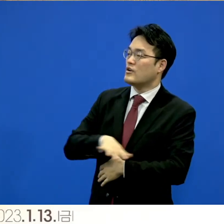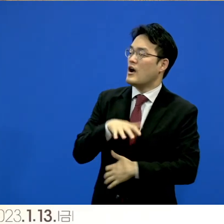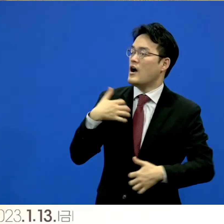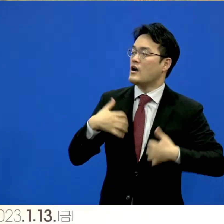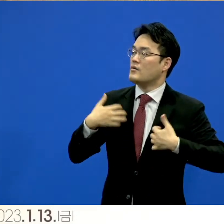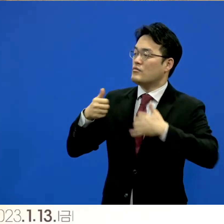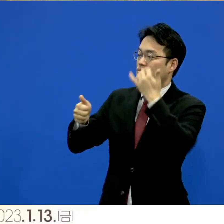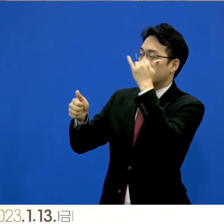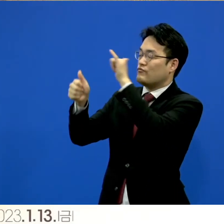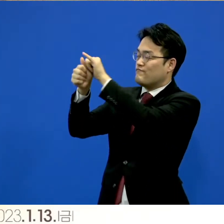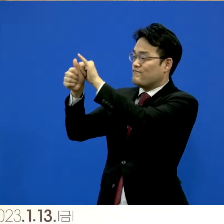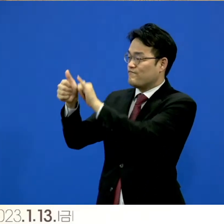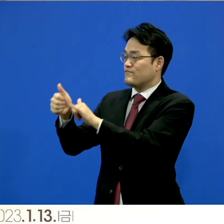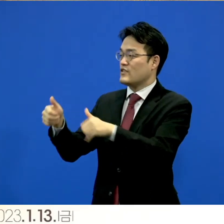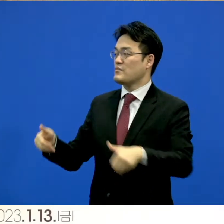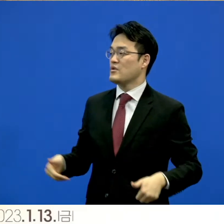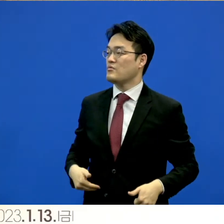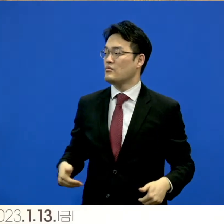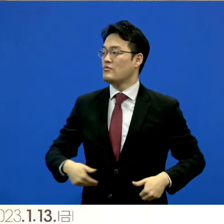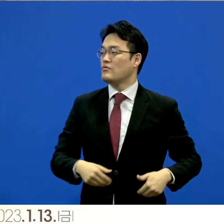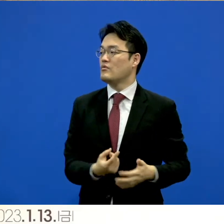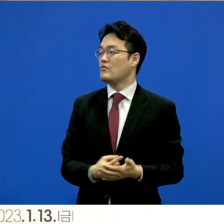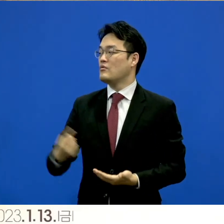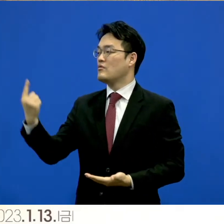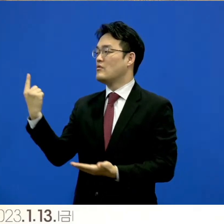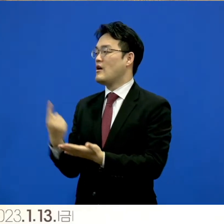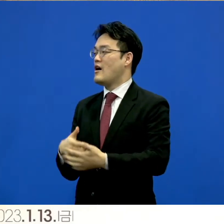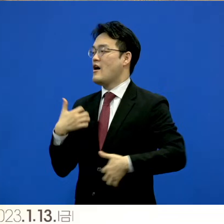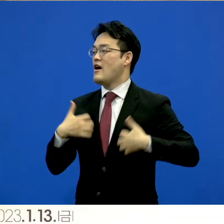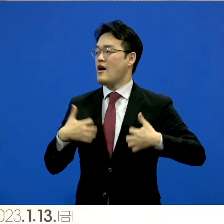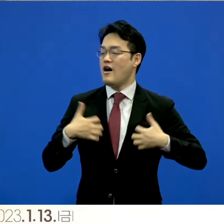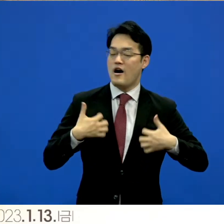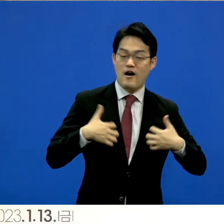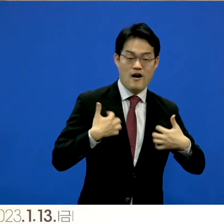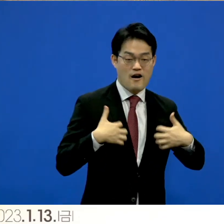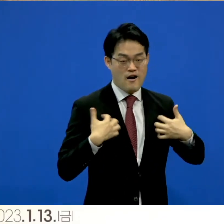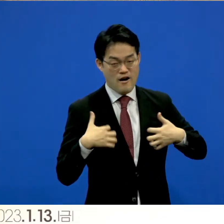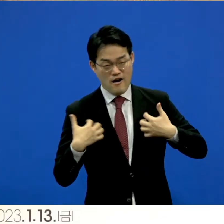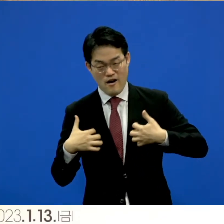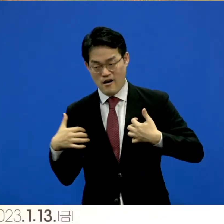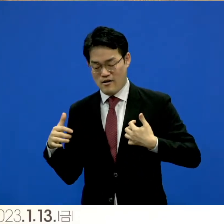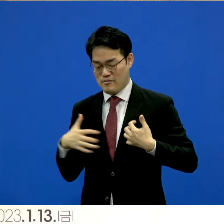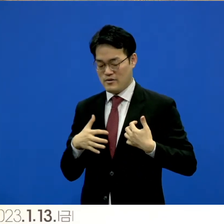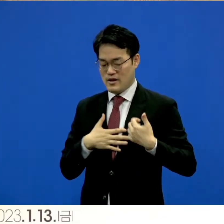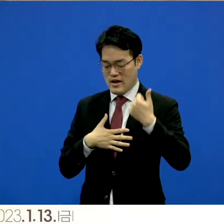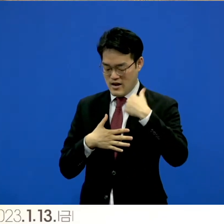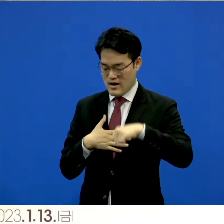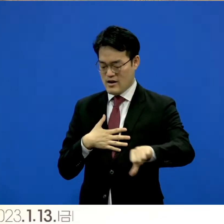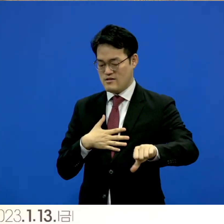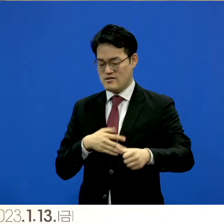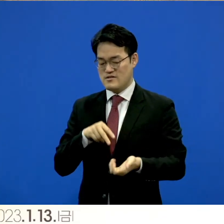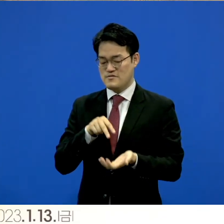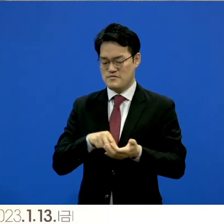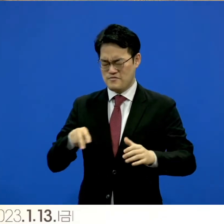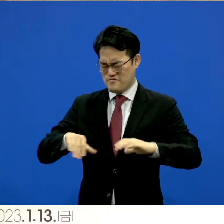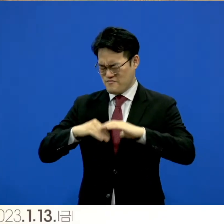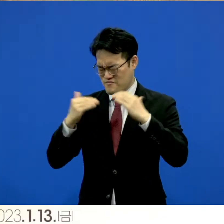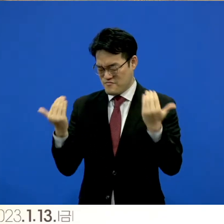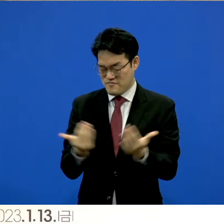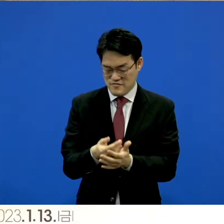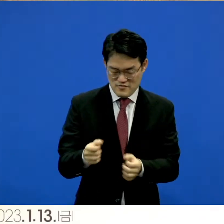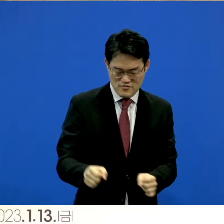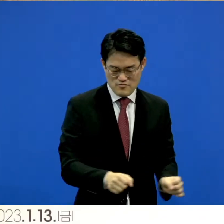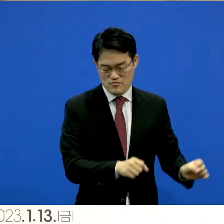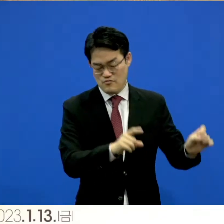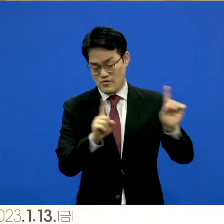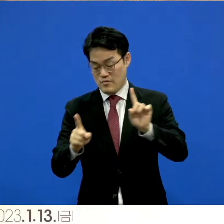것입니다. 환대는 단순한 복귀가 아닙니다. 종이 아니라 아들로의 완전한 복귀, 아버지와 진정한 화해가